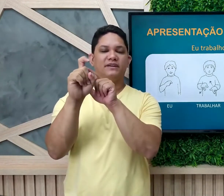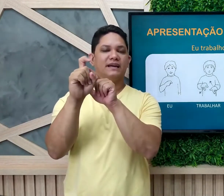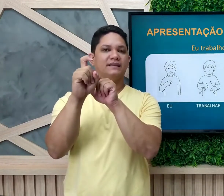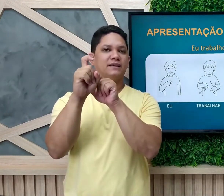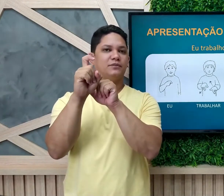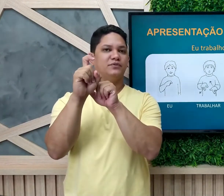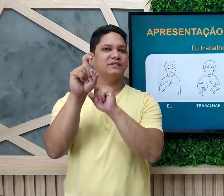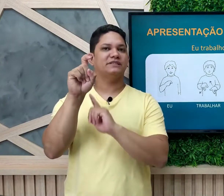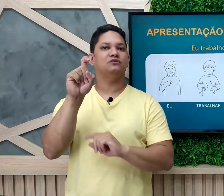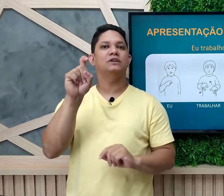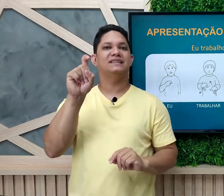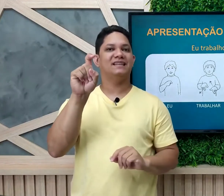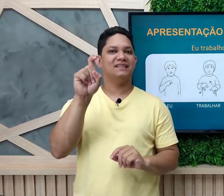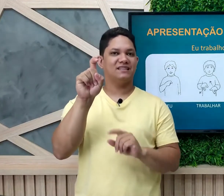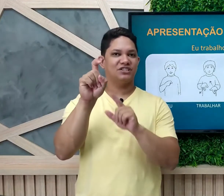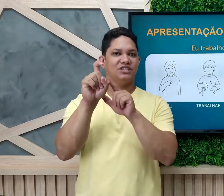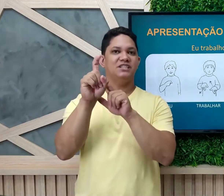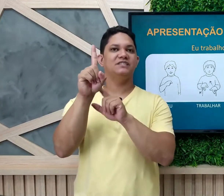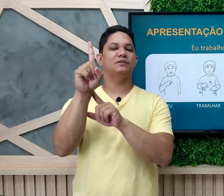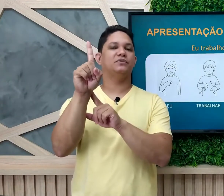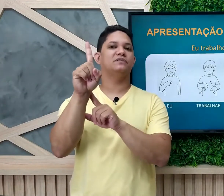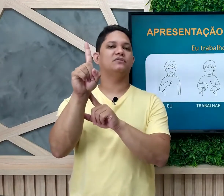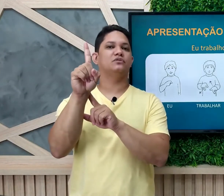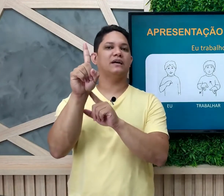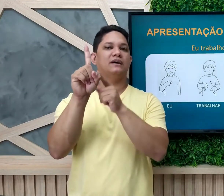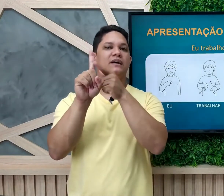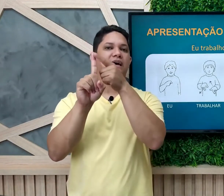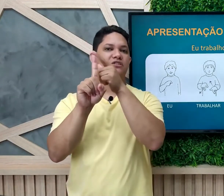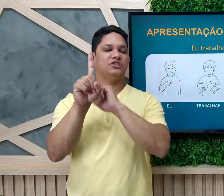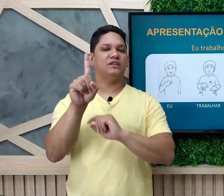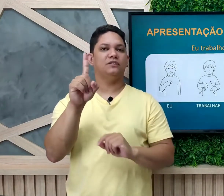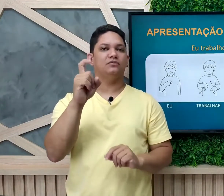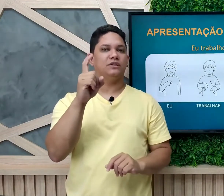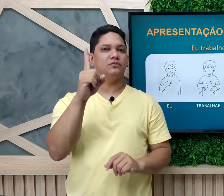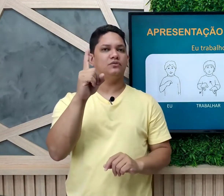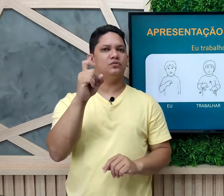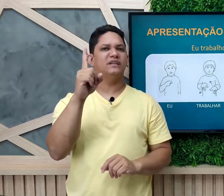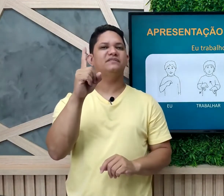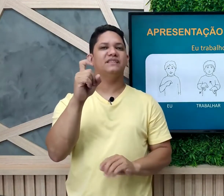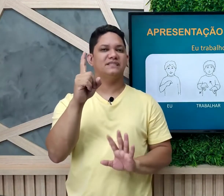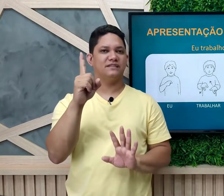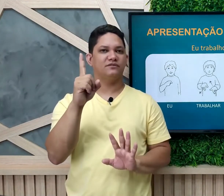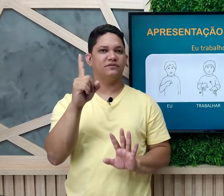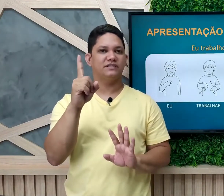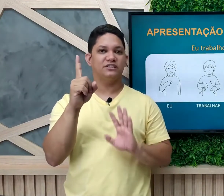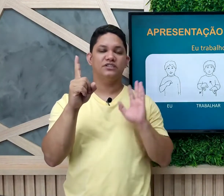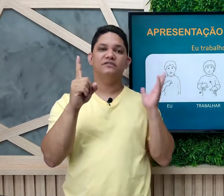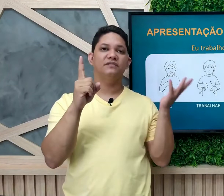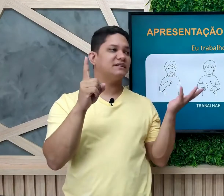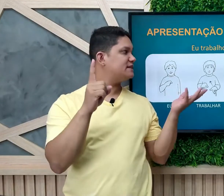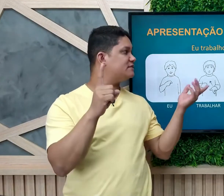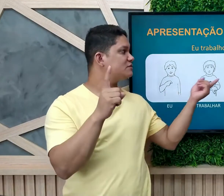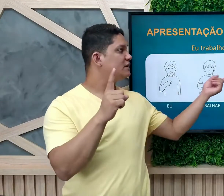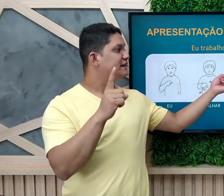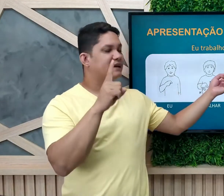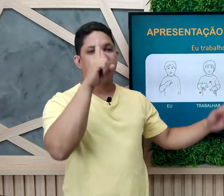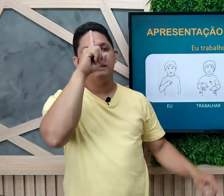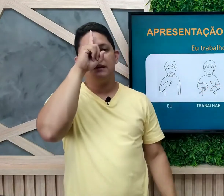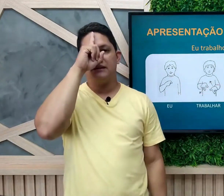ficar naquela posição da letra X e depois vai voltar a distender o dedo. 2 vezes é suficiente. A gente vai fazer isso aqui na